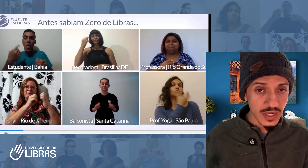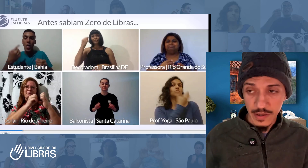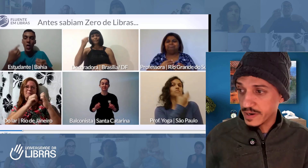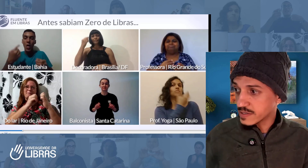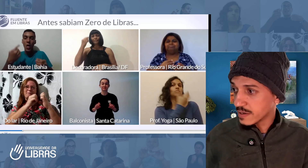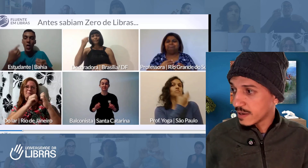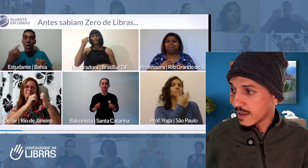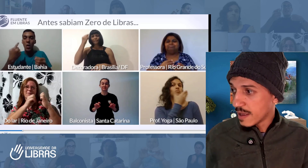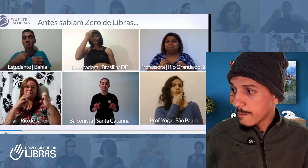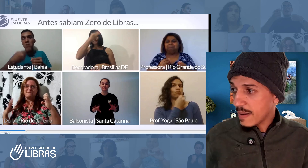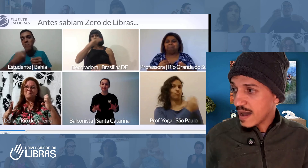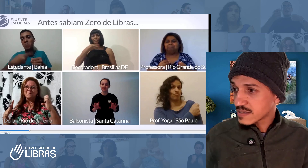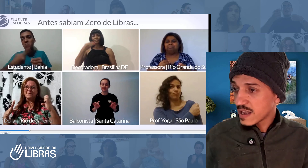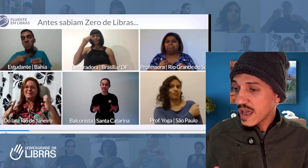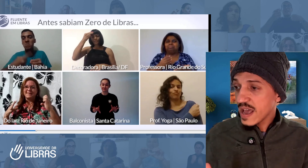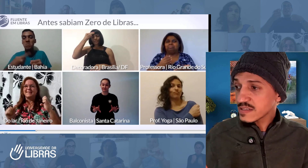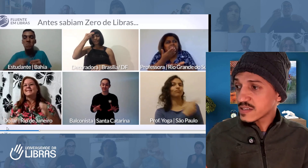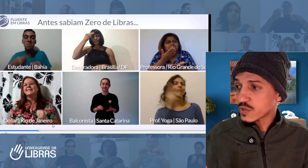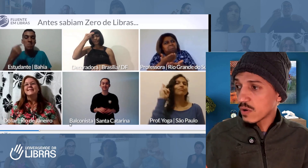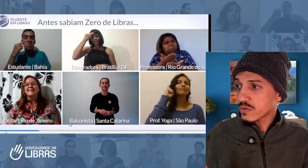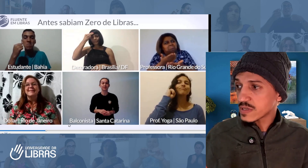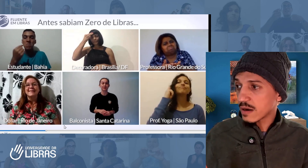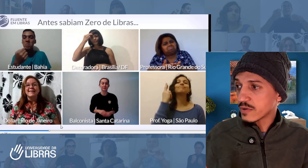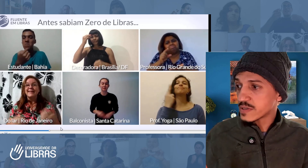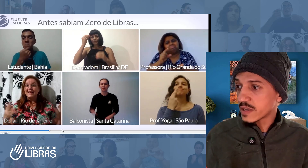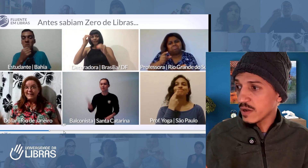Libras. Mas esses outros alunos aqui, olha,